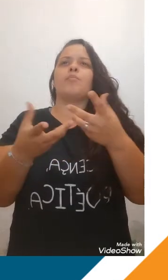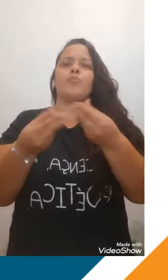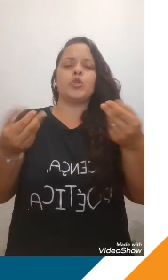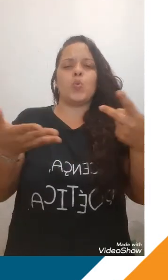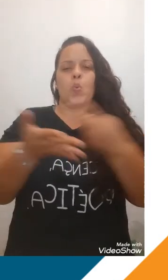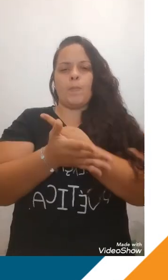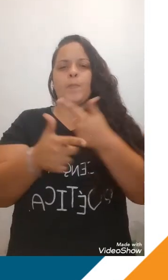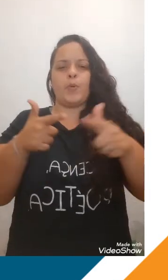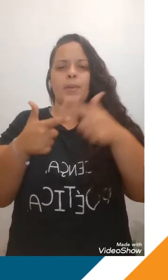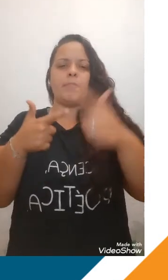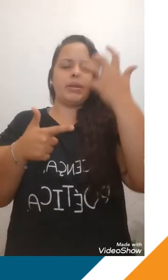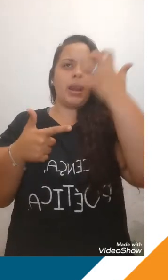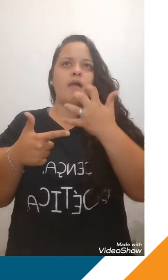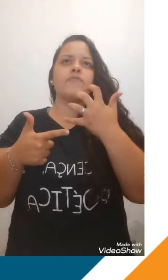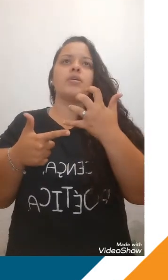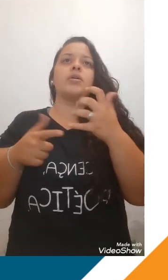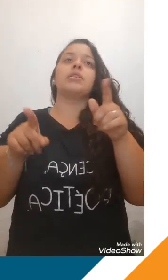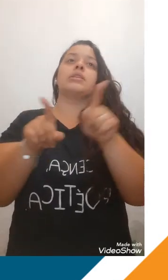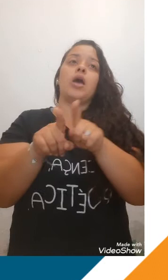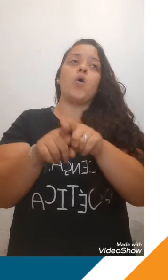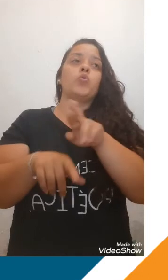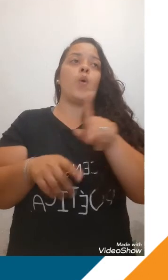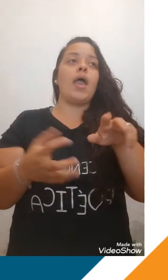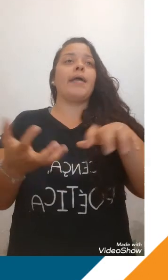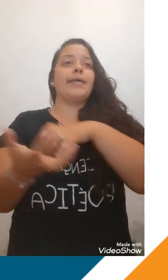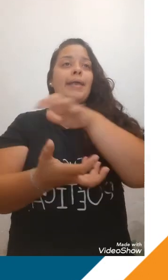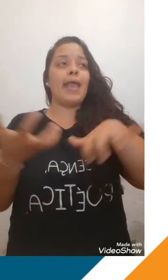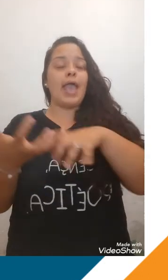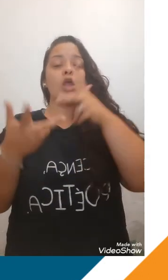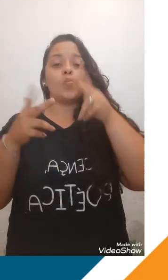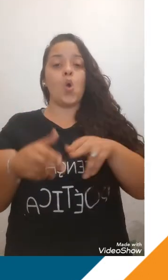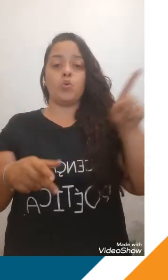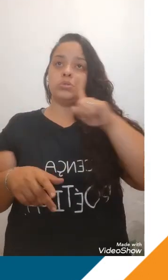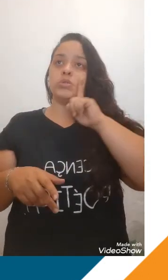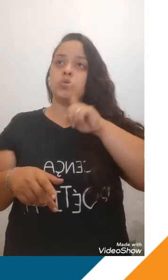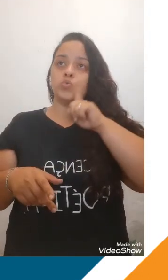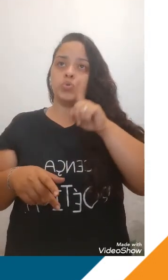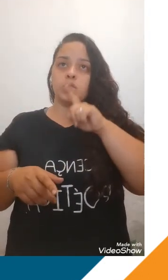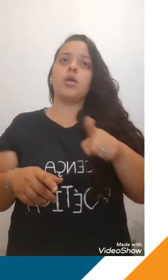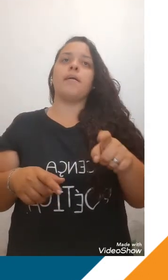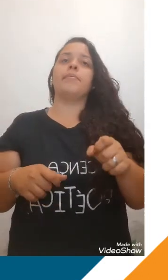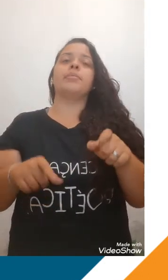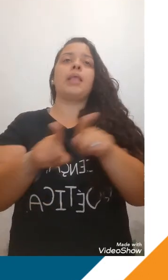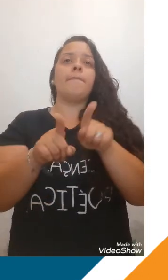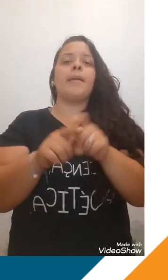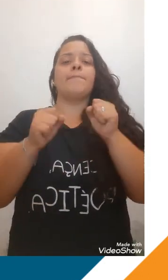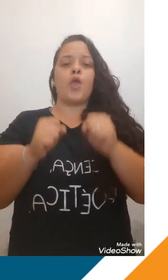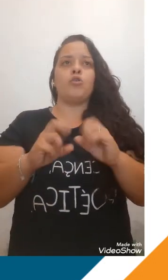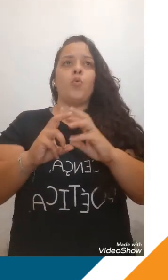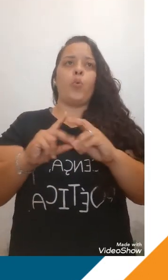ser-lo tampouco por uma guerra civil, como foi nos Estados Unidos. Ela poderia desaparecer,